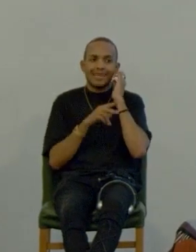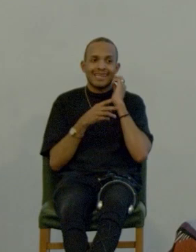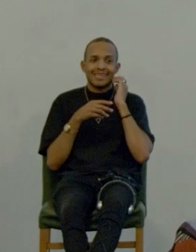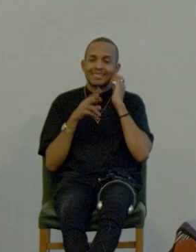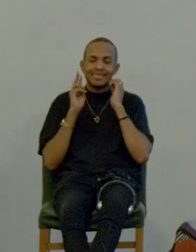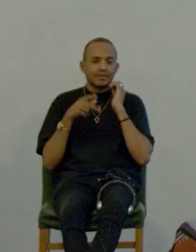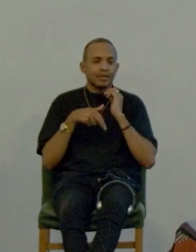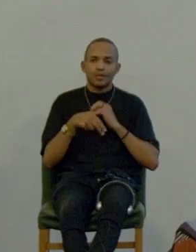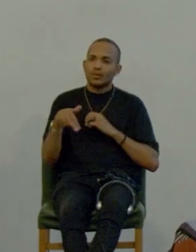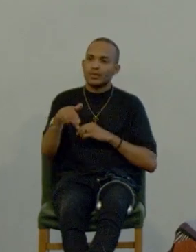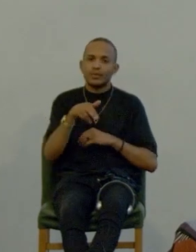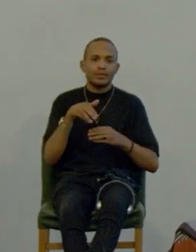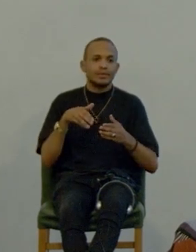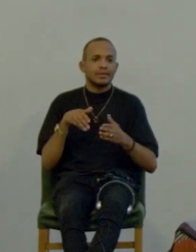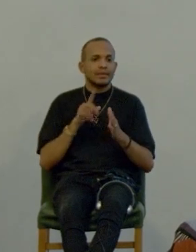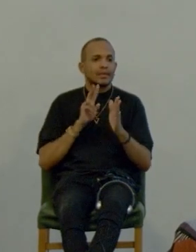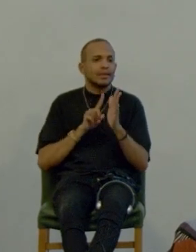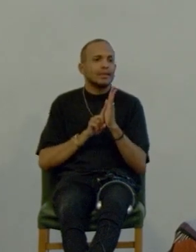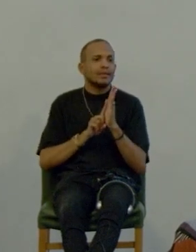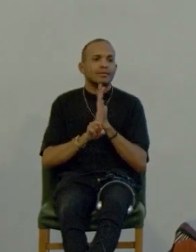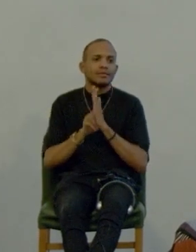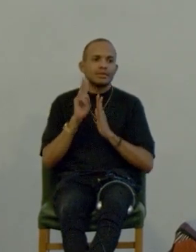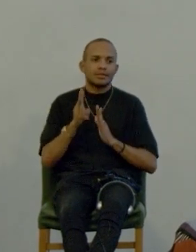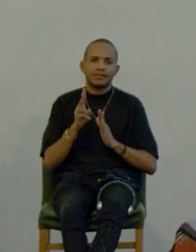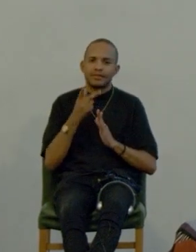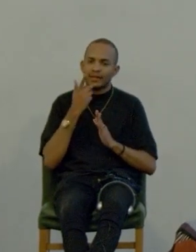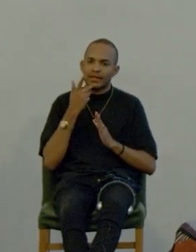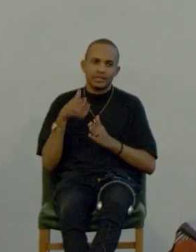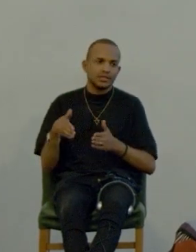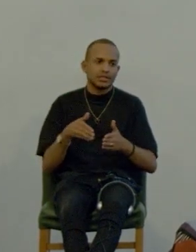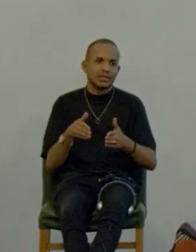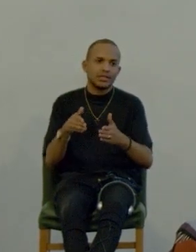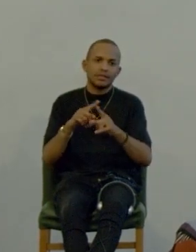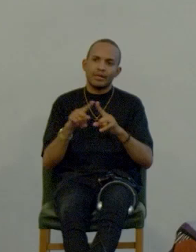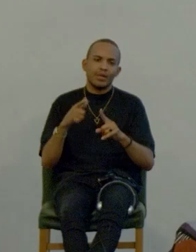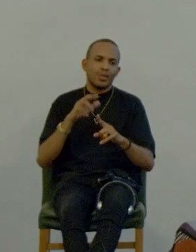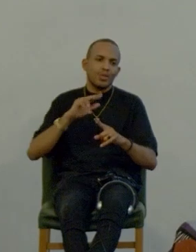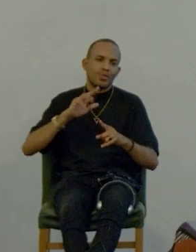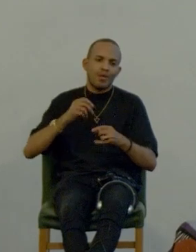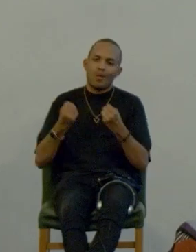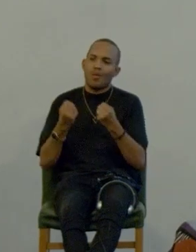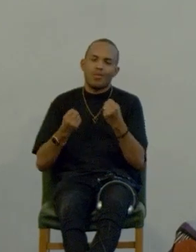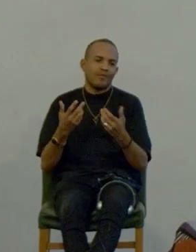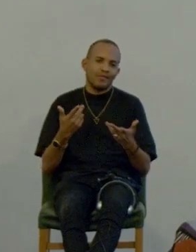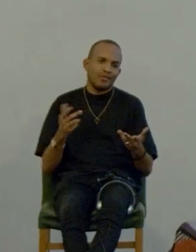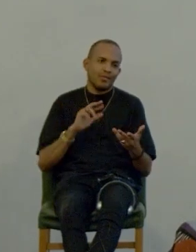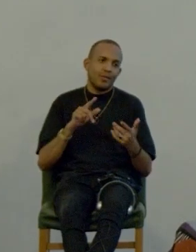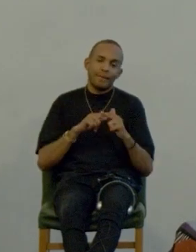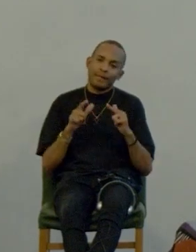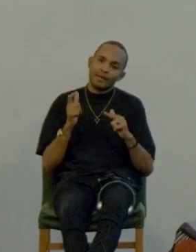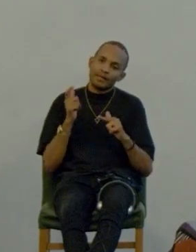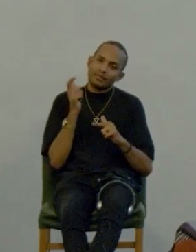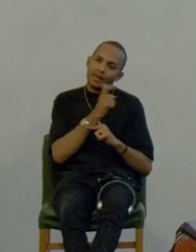tempo inteiro por caminhos que já estavam abertos. Ele chama... Eu estou usando o termo estrada aqui, não é uma rodovia, né? Obviamente. Mas eu estou usando o mesmo